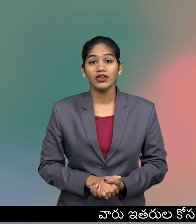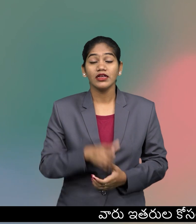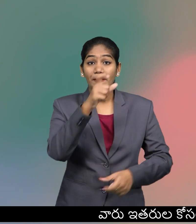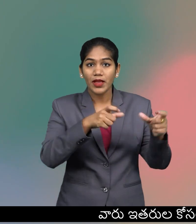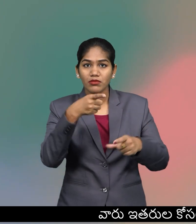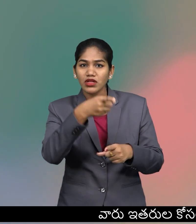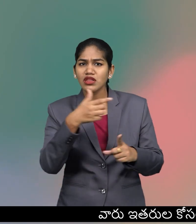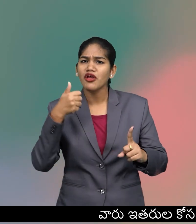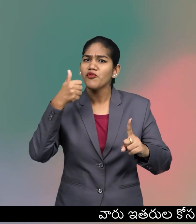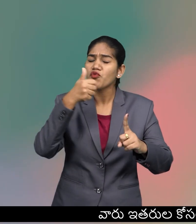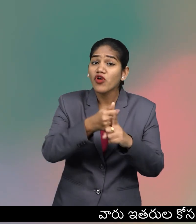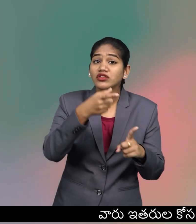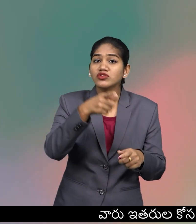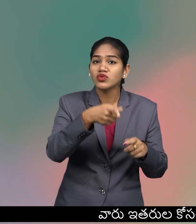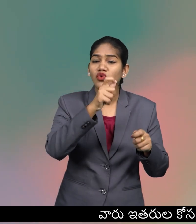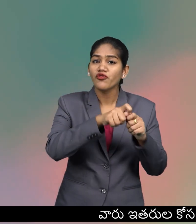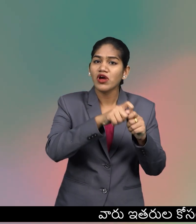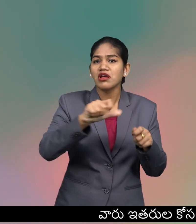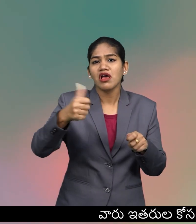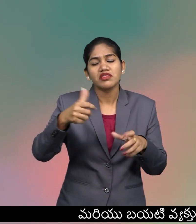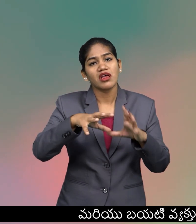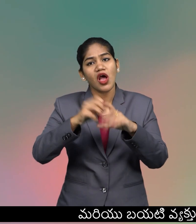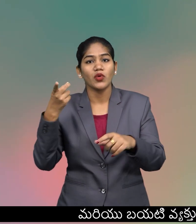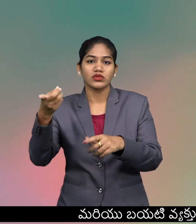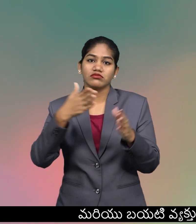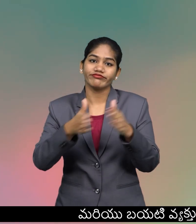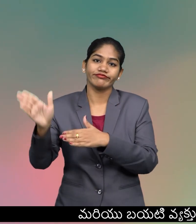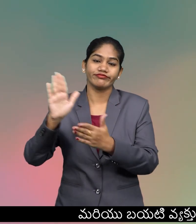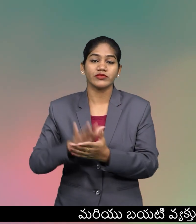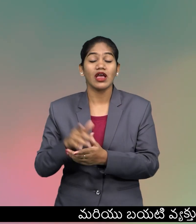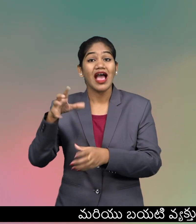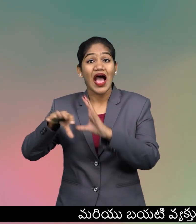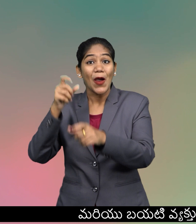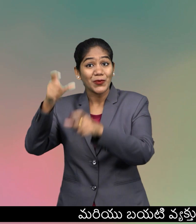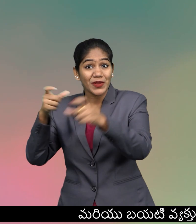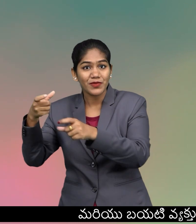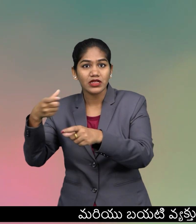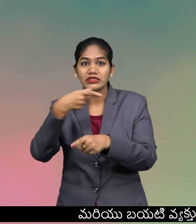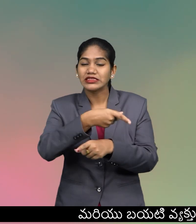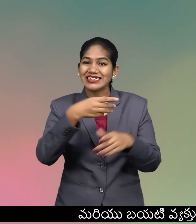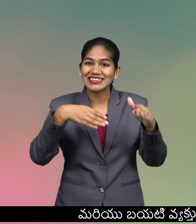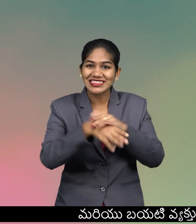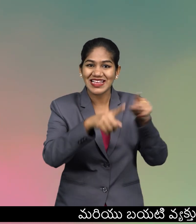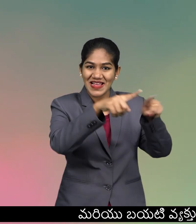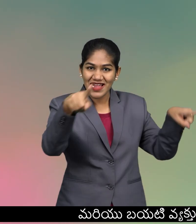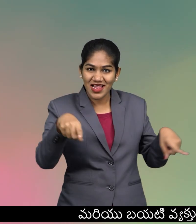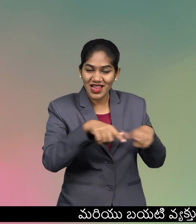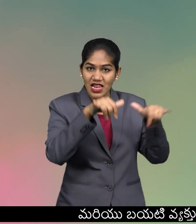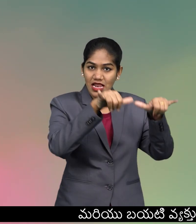వారు ఇతరుల కోసం పనిచేయవలసి వచ్చింది మరియు బయట వ్యక్తులు వారి భూమిని తీసుకున్నారు.